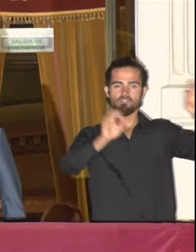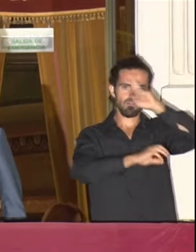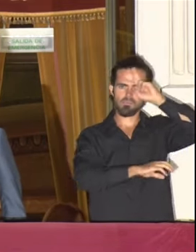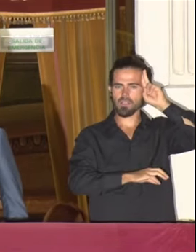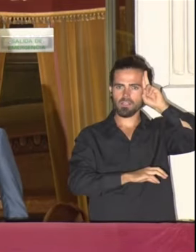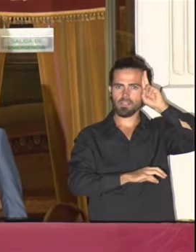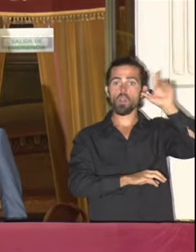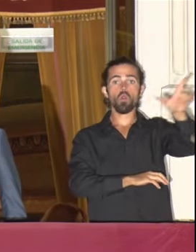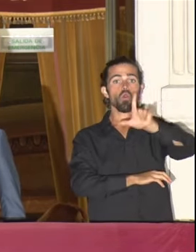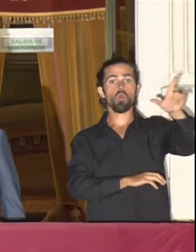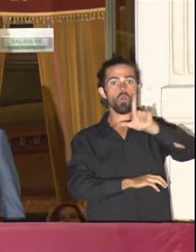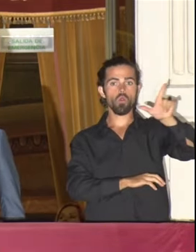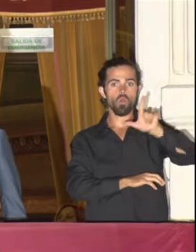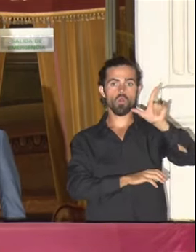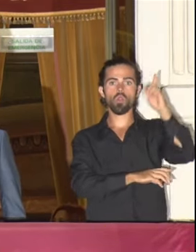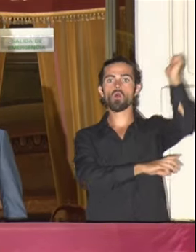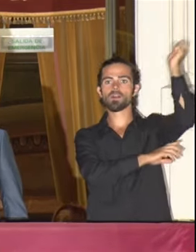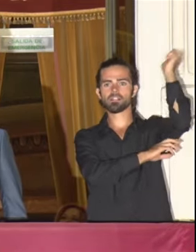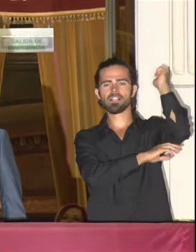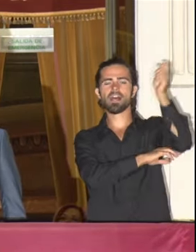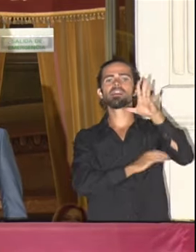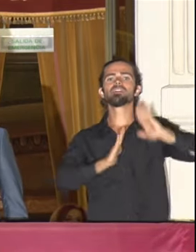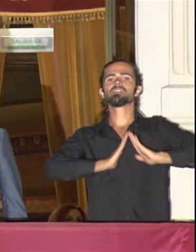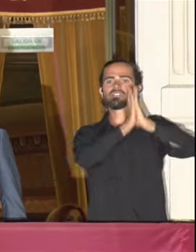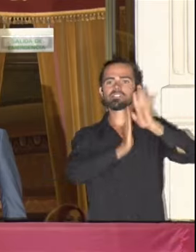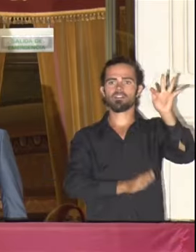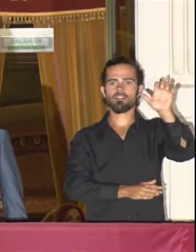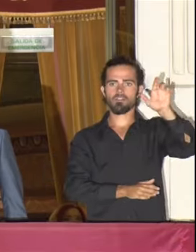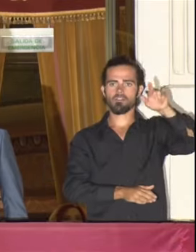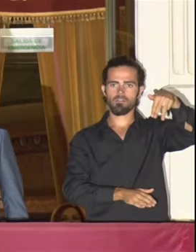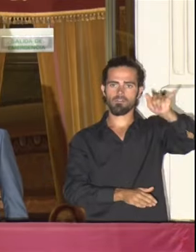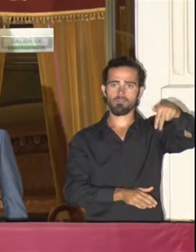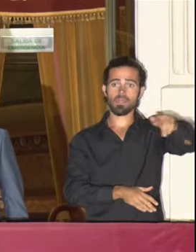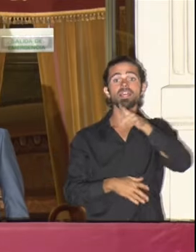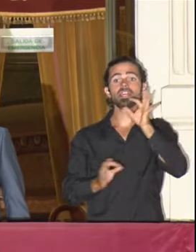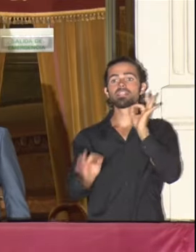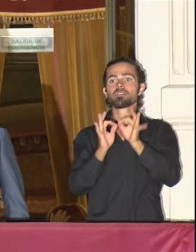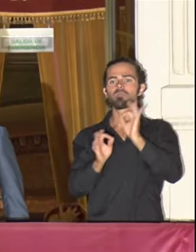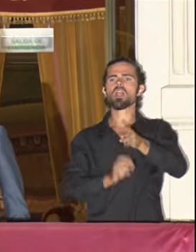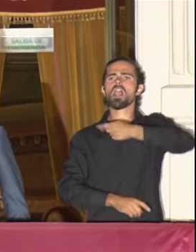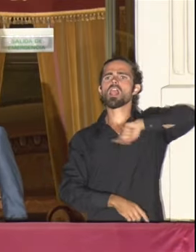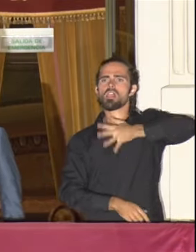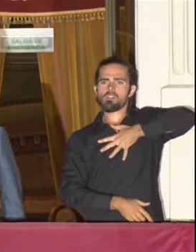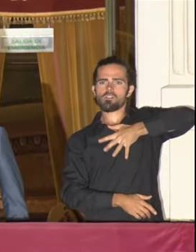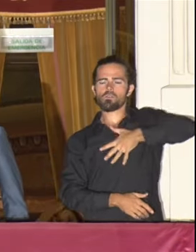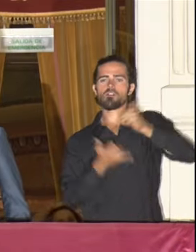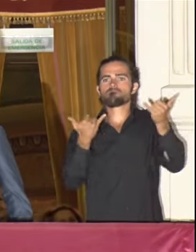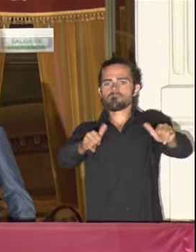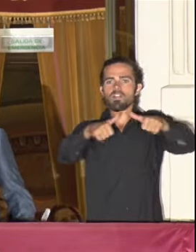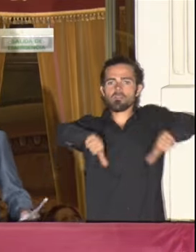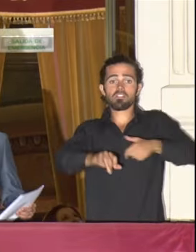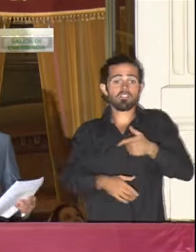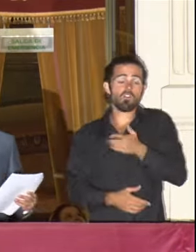julio. Y cuando llega septiembre, del 7 al 17, la nuestra, la Feria de Albacete, que siendo objetivos es la